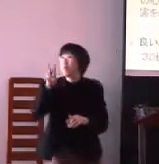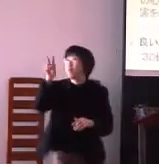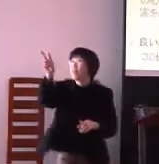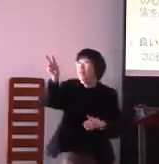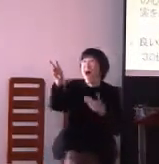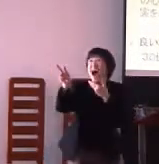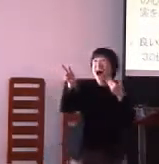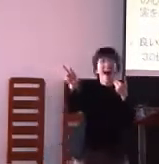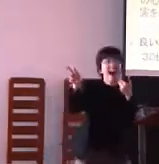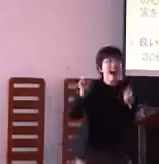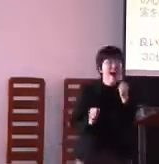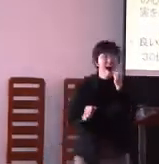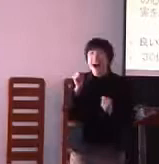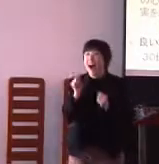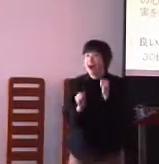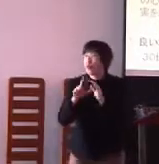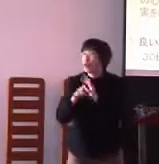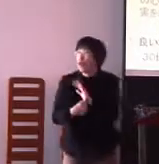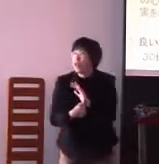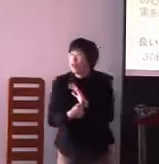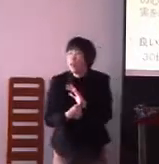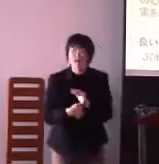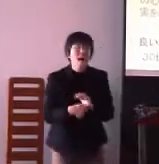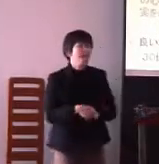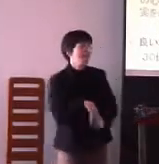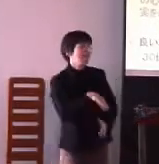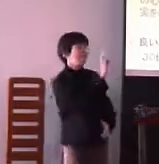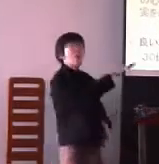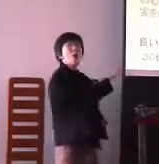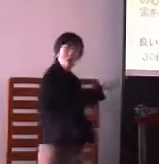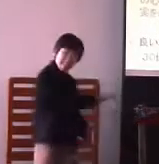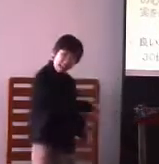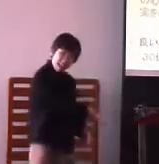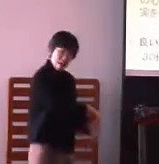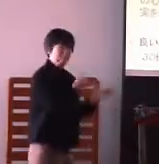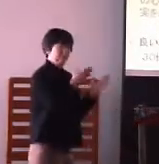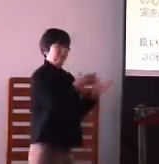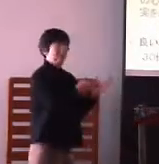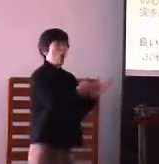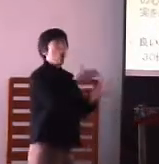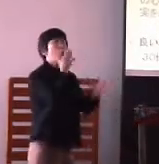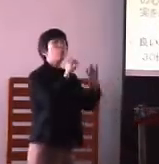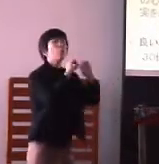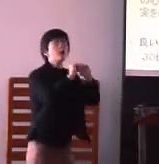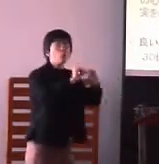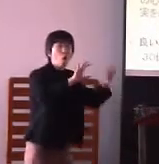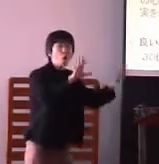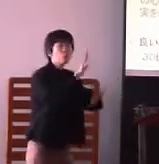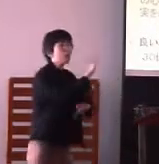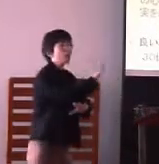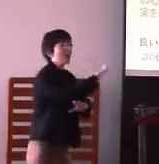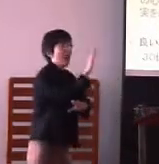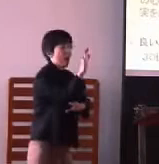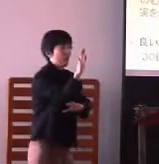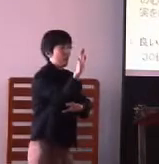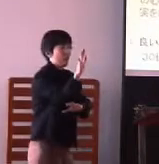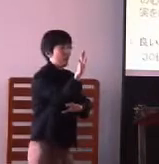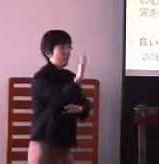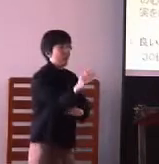幸せということのその意味はね、伝える、劇を通して伝える結果において